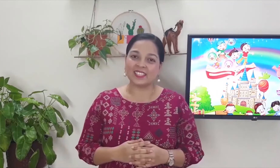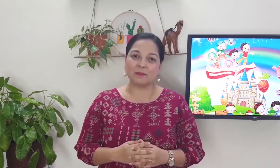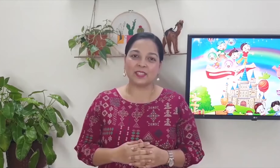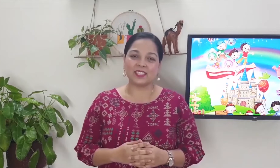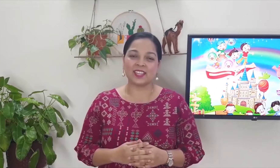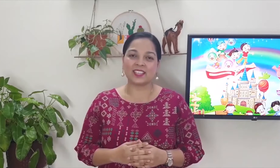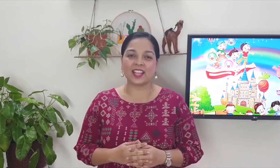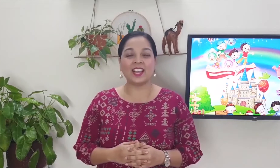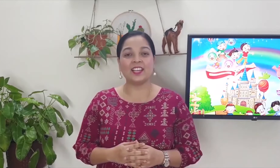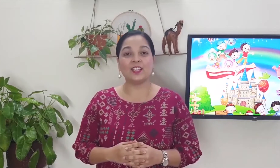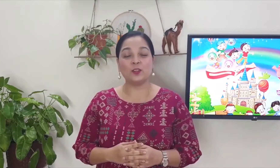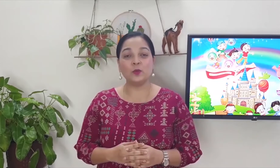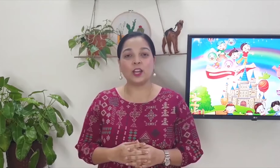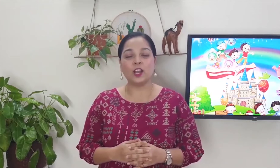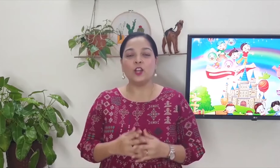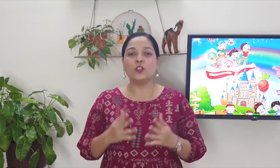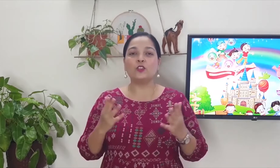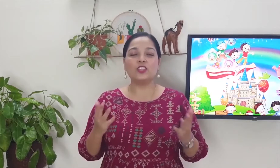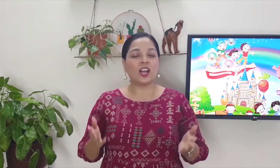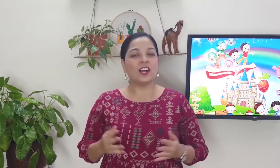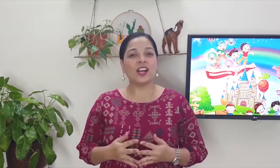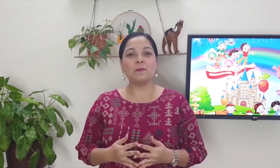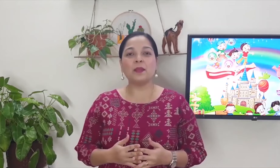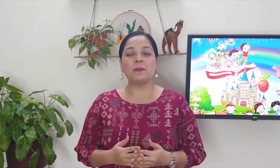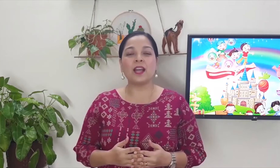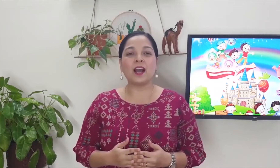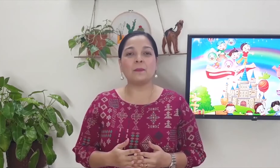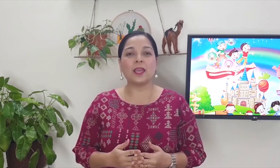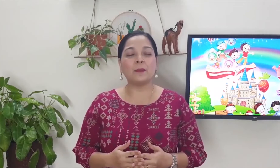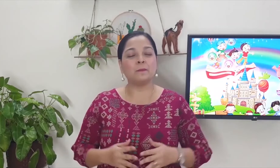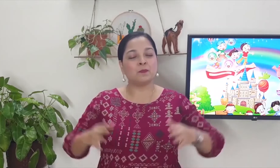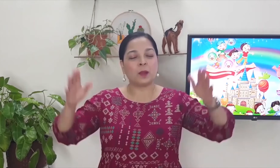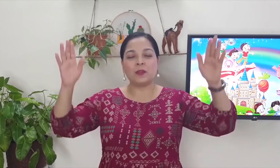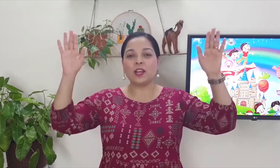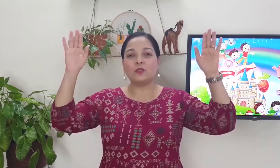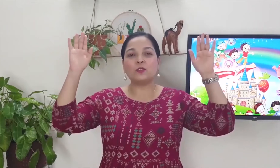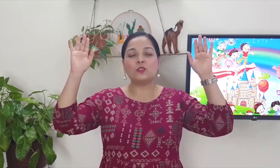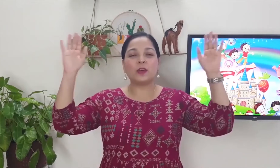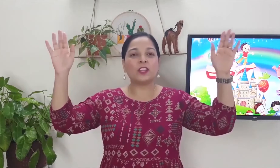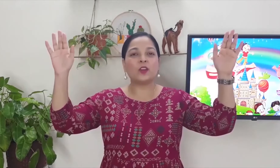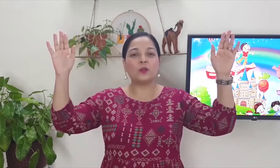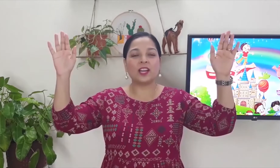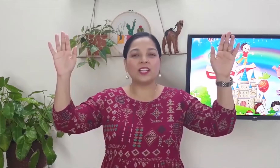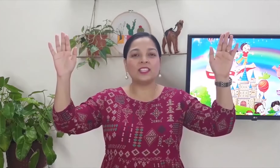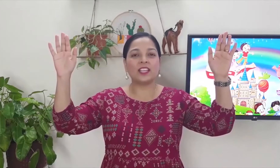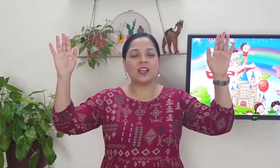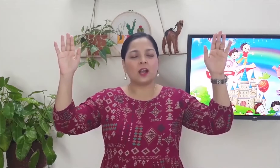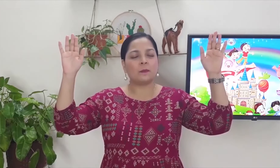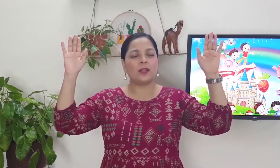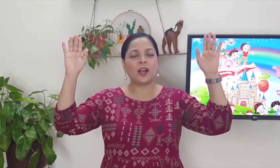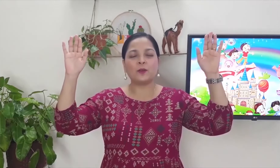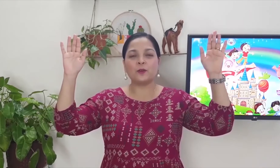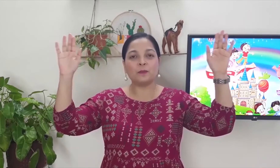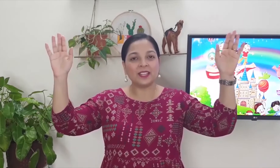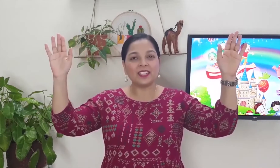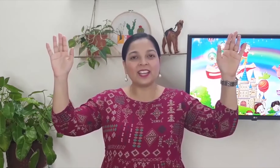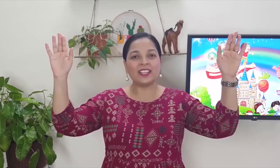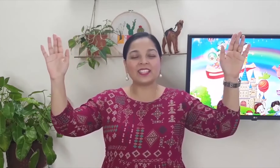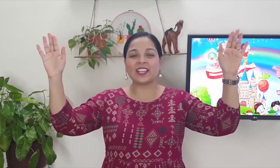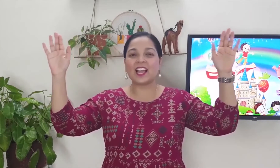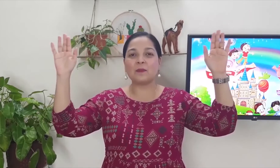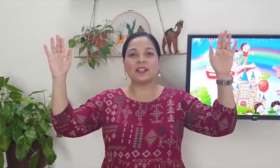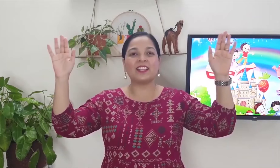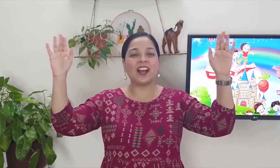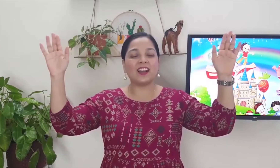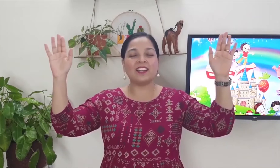आफ्नो प्रभु बनाउन सक्नु अनि परमेश्वरको महान परिवारको एउटा सदस्य बन्न सक्नुहुन्छ। हालेलुया, परमेश्वरलाई महिमा भयो। तपाईँ